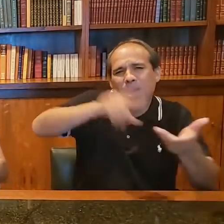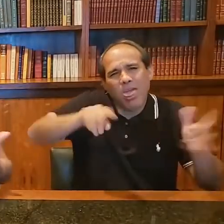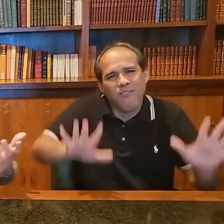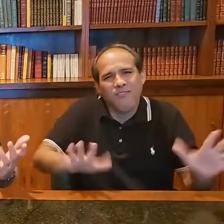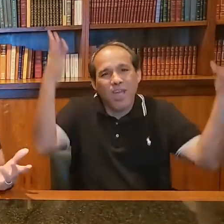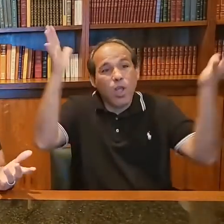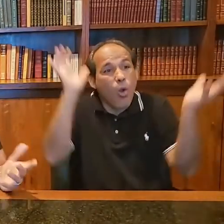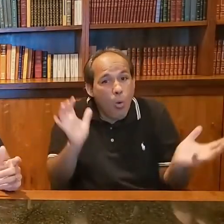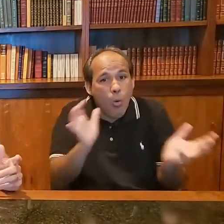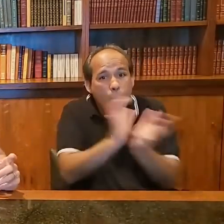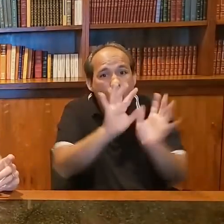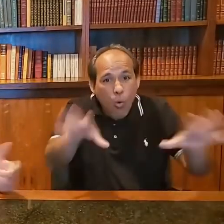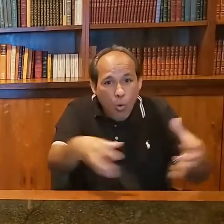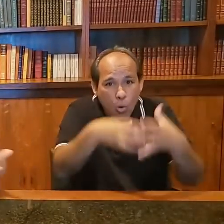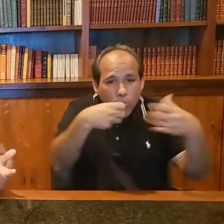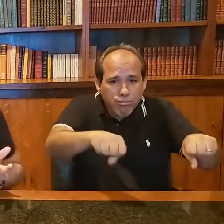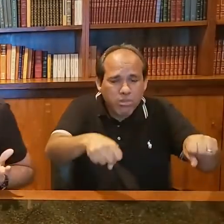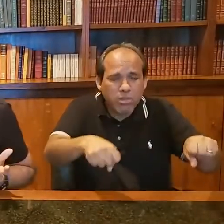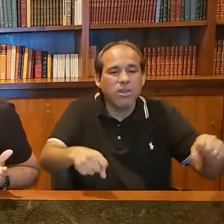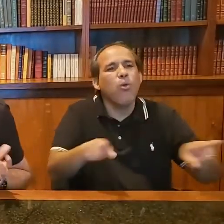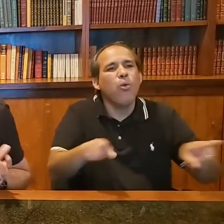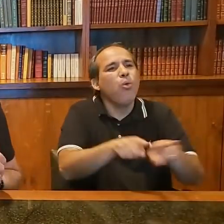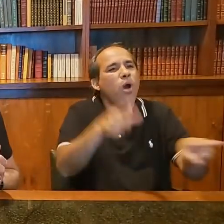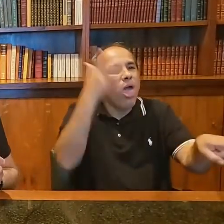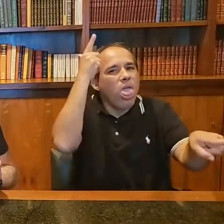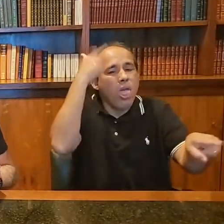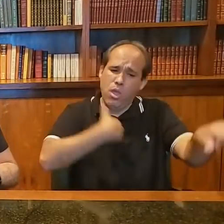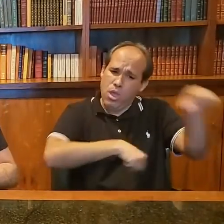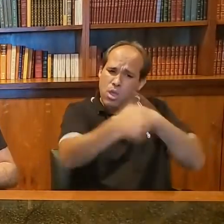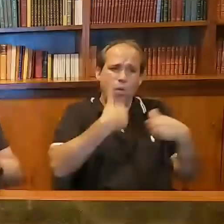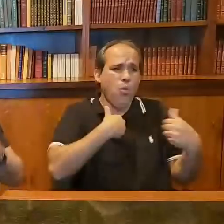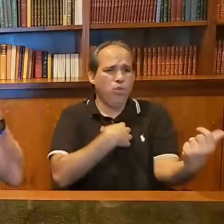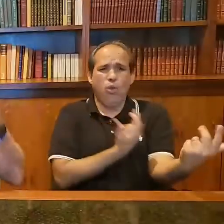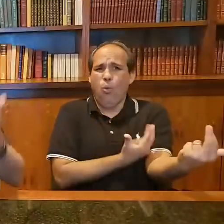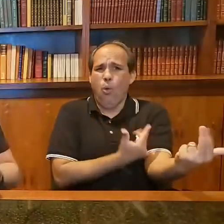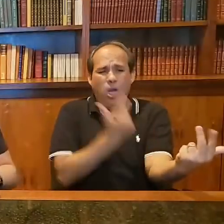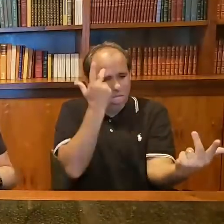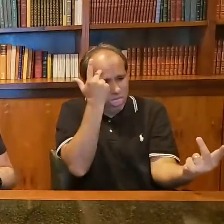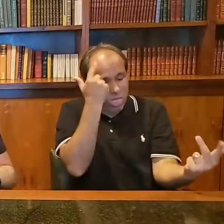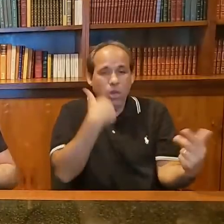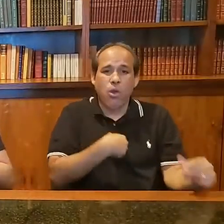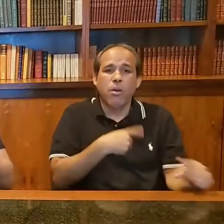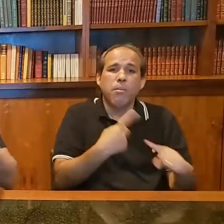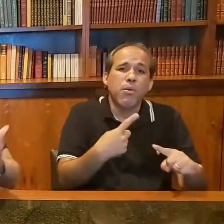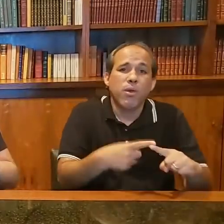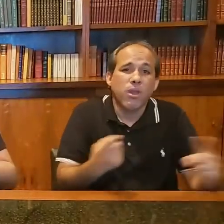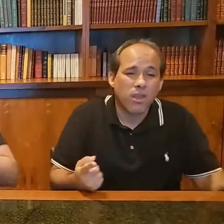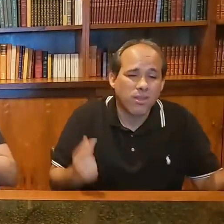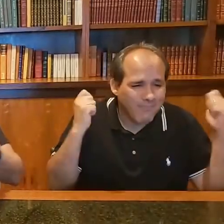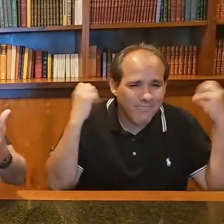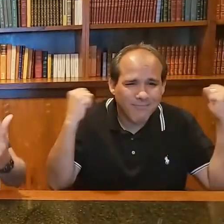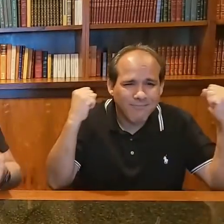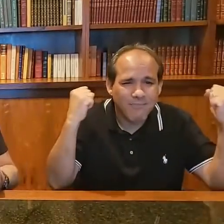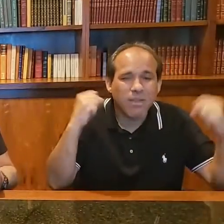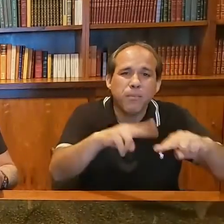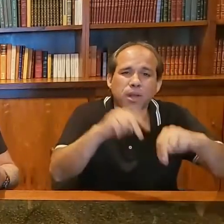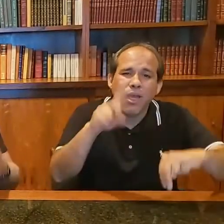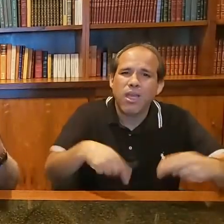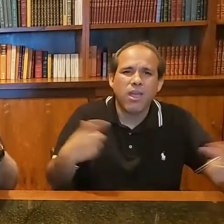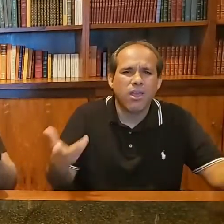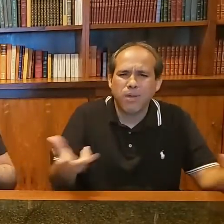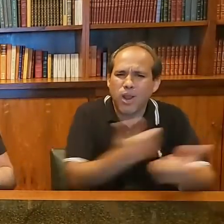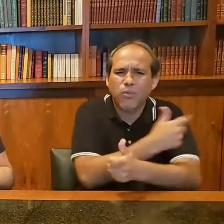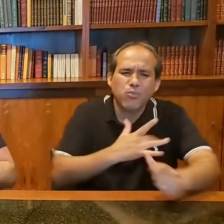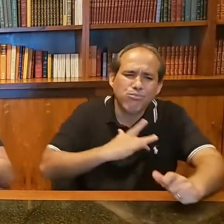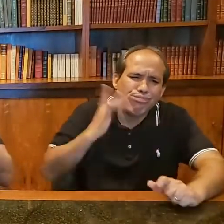os motociclistas estão vibrando com isso aí, e eu como motociclista também estou vibrando, que realmente é sensacional você estar